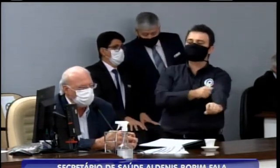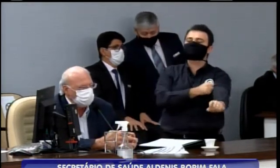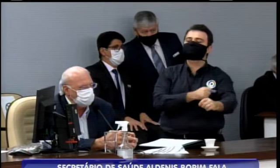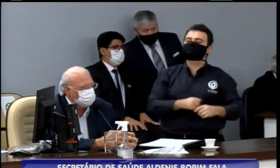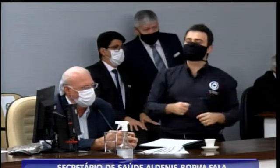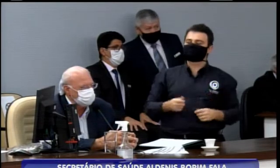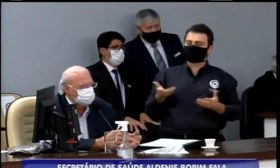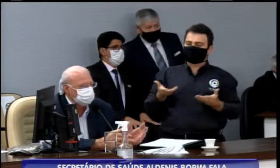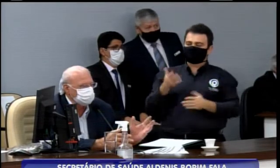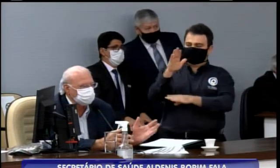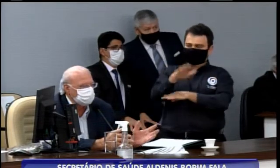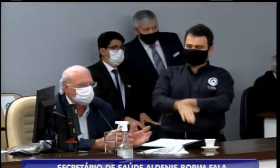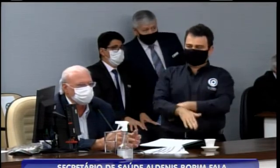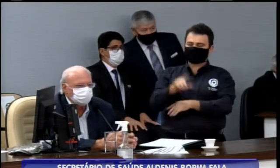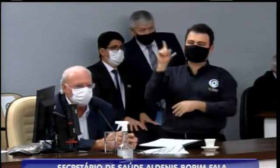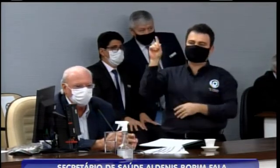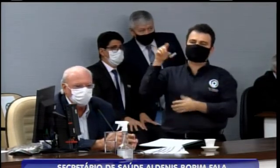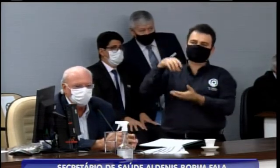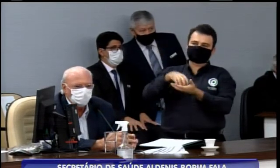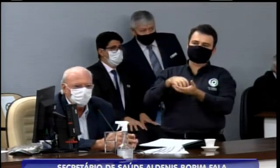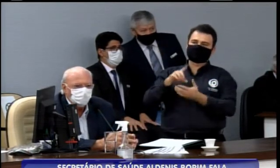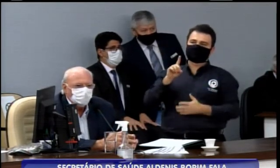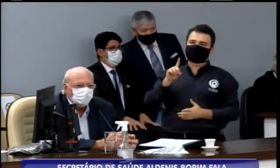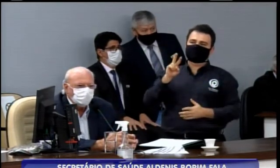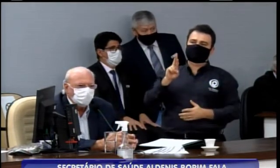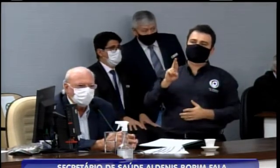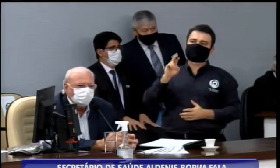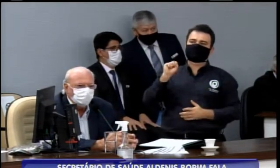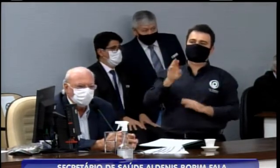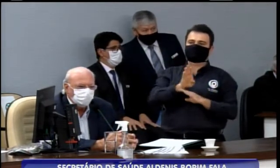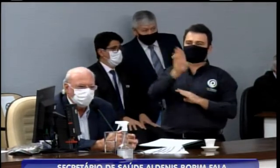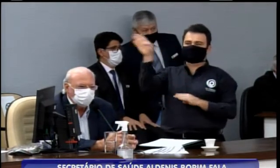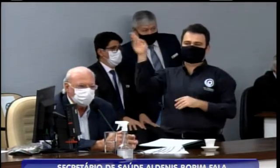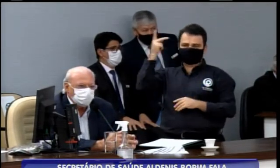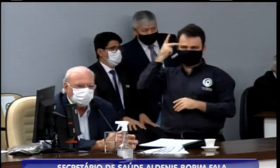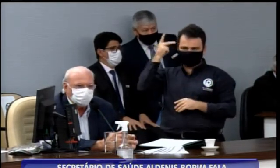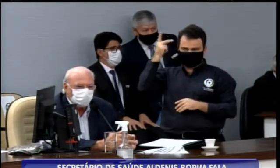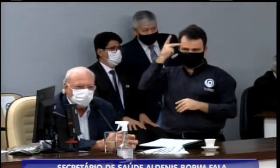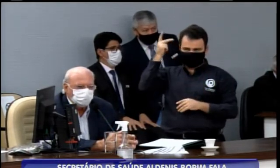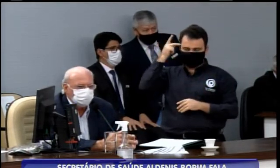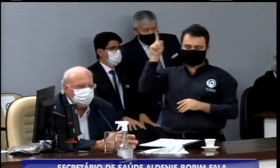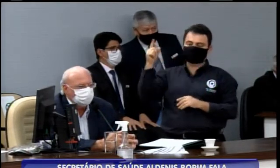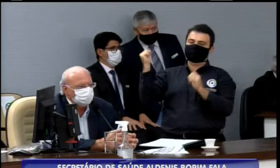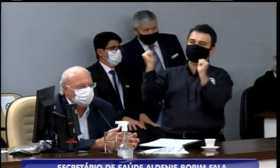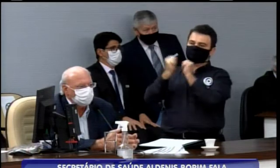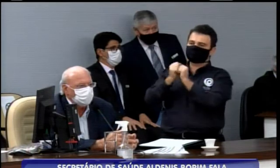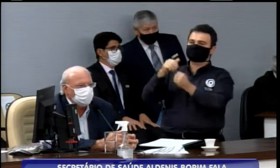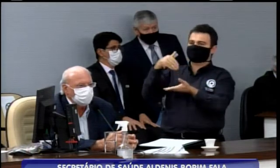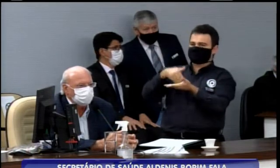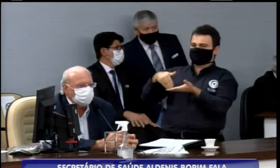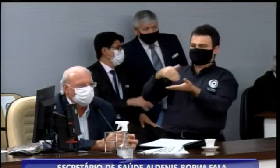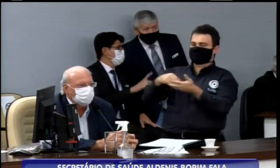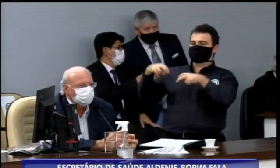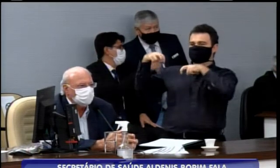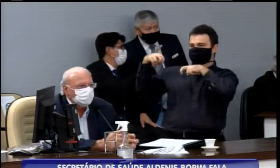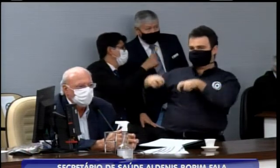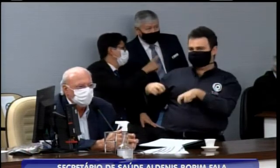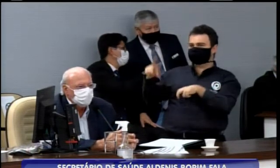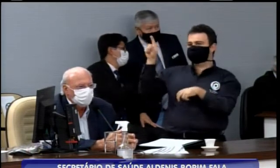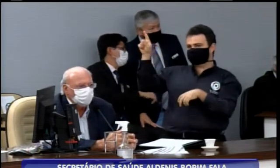diretora da DRS está em São Paulo com o secretário para